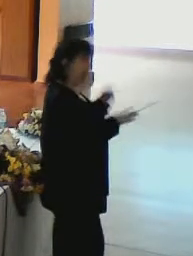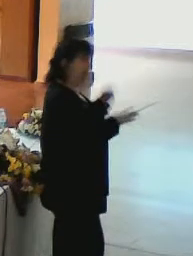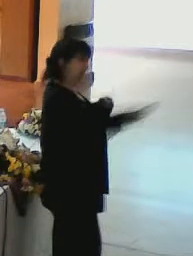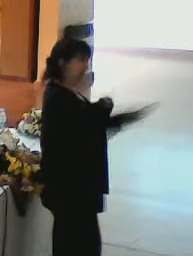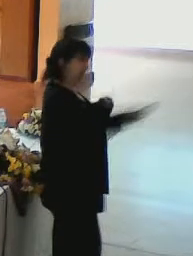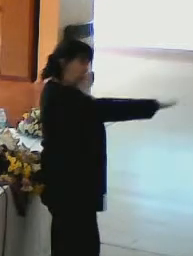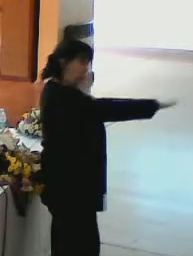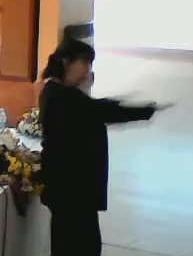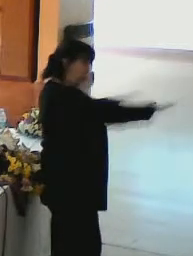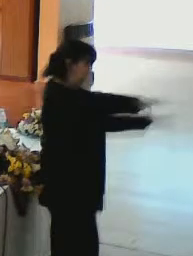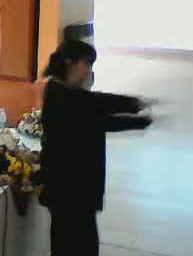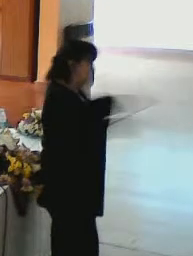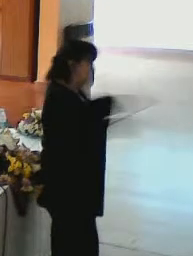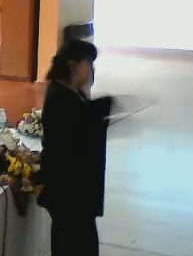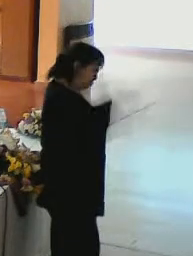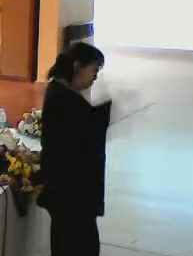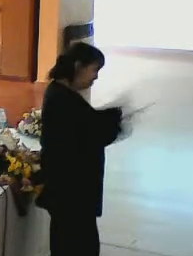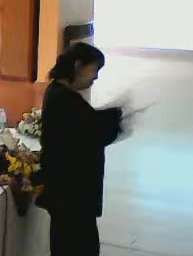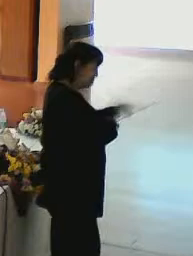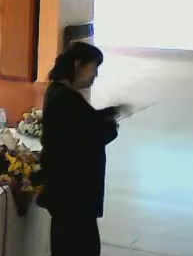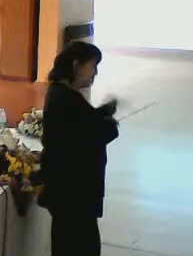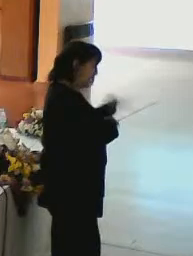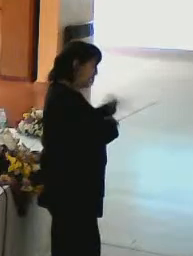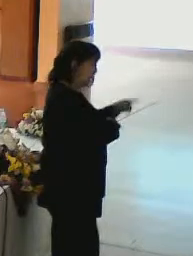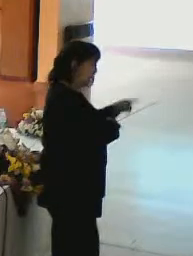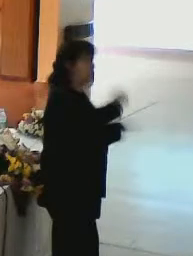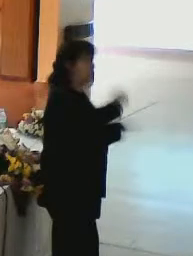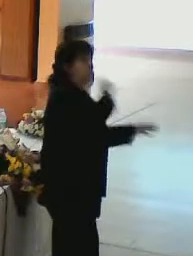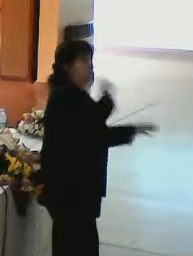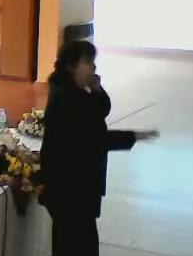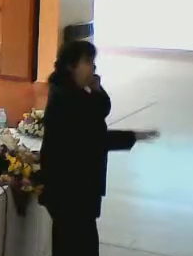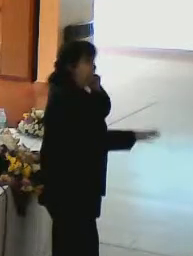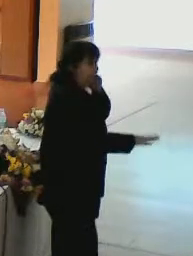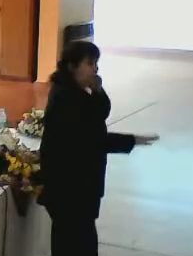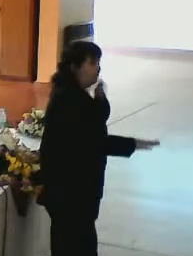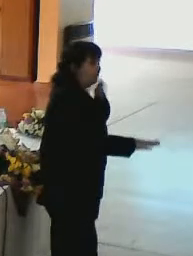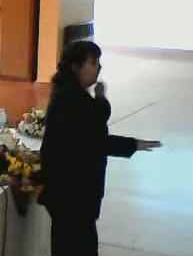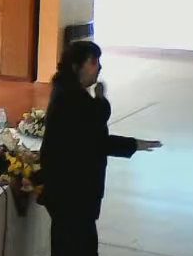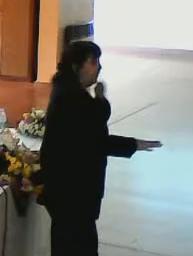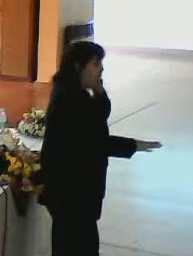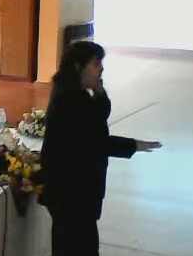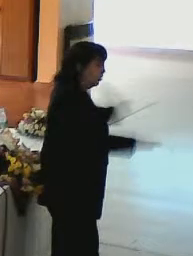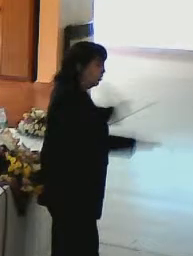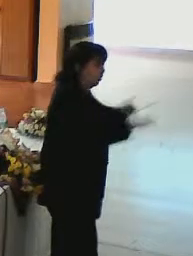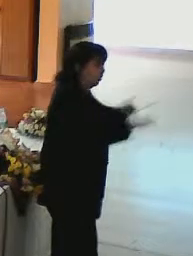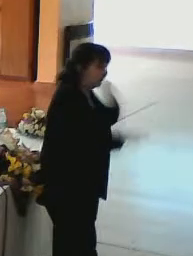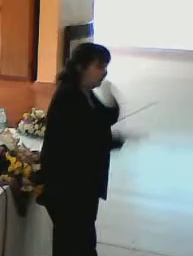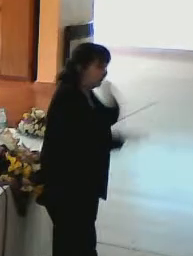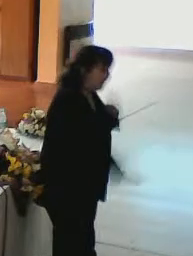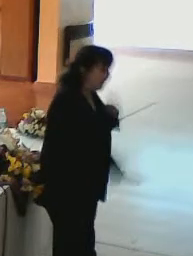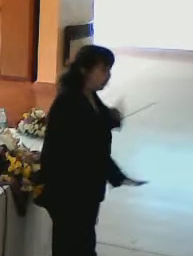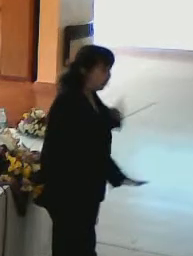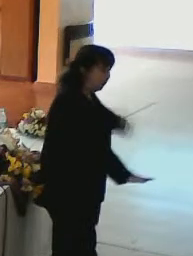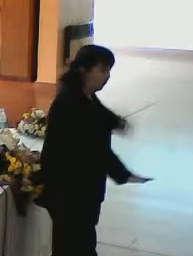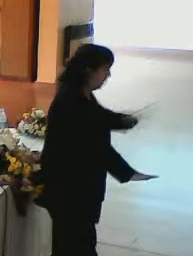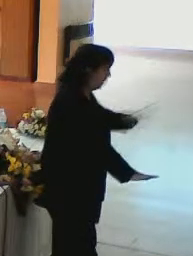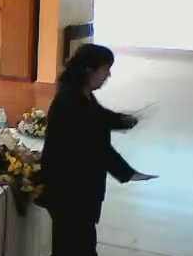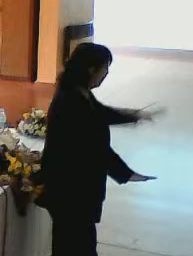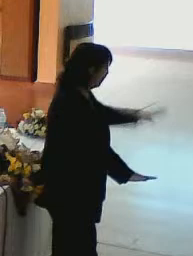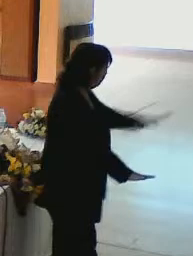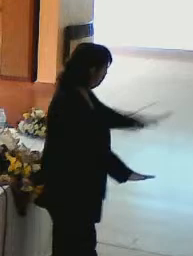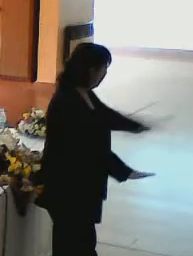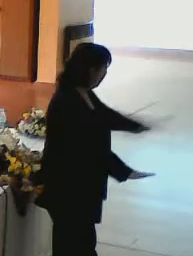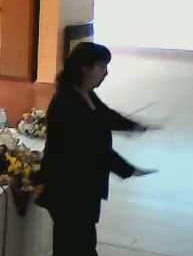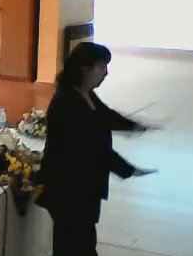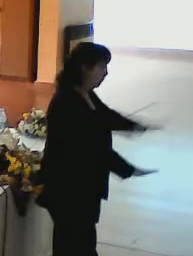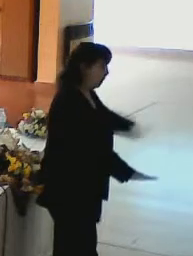cuenta que todos los chicos en los primeros años de la vida presentan los mismos síntomas, ¿sí? Pero